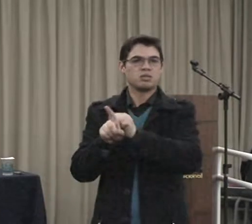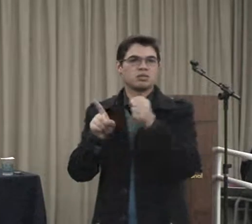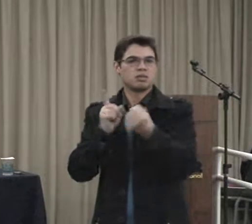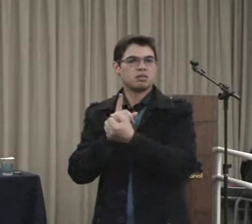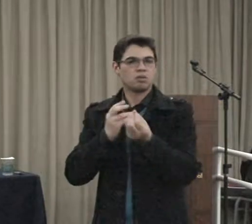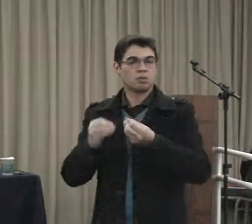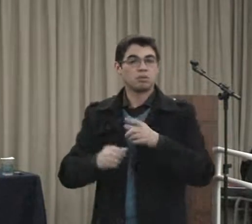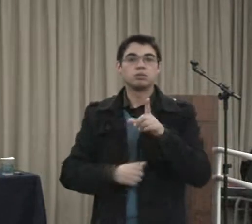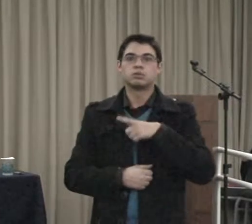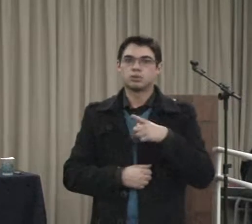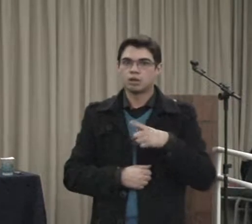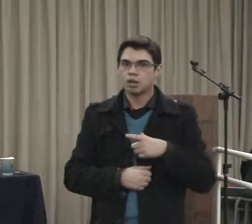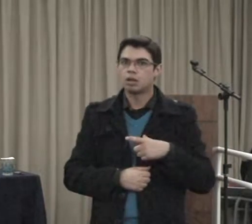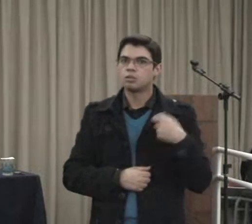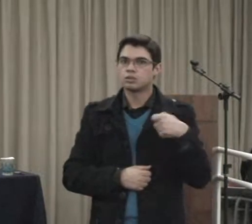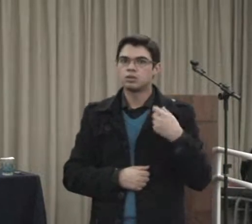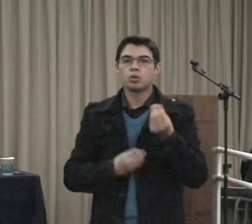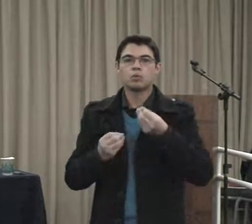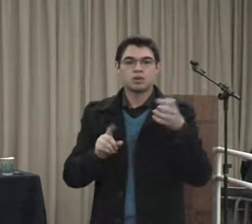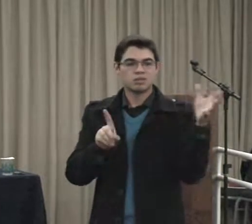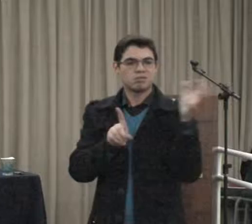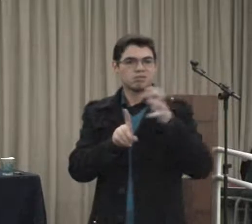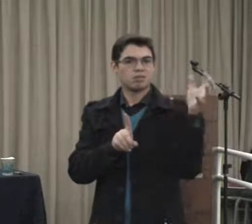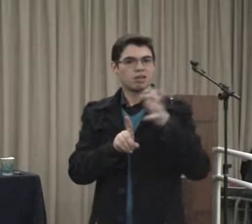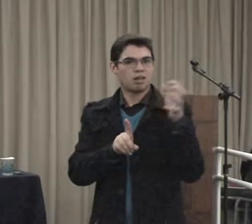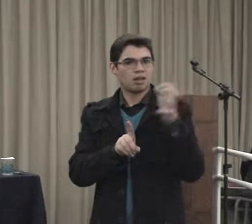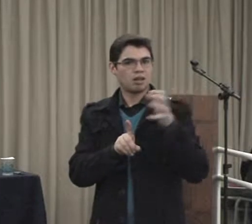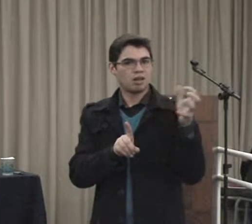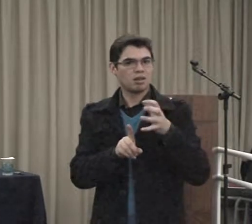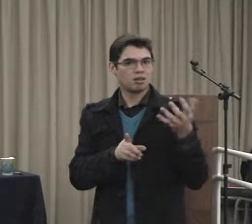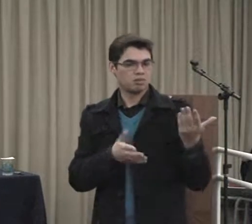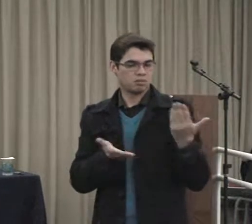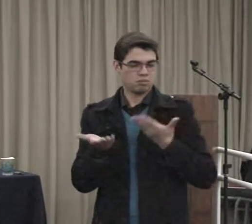Assédio moral. Quanto é que está custando assédio moral hoje?